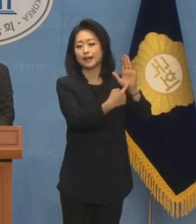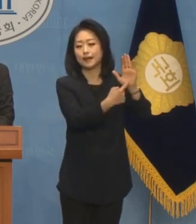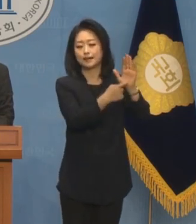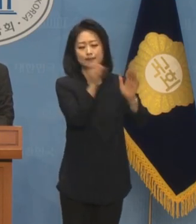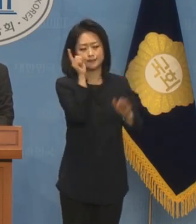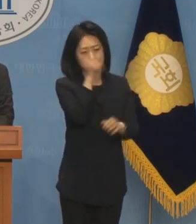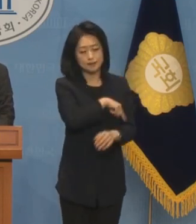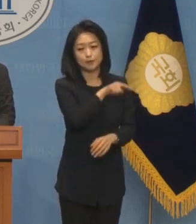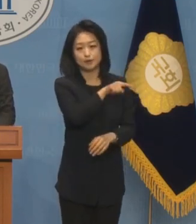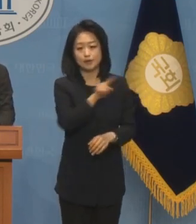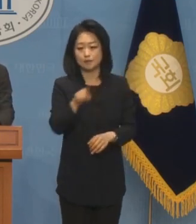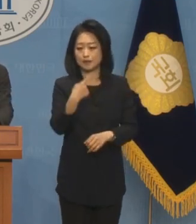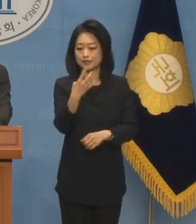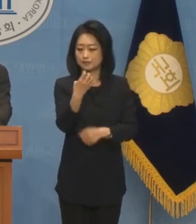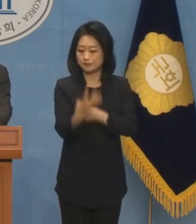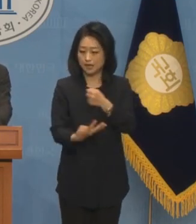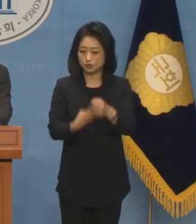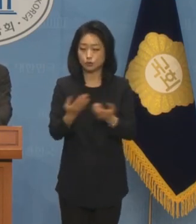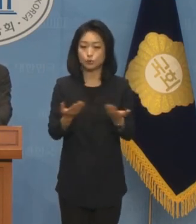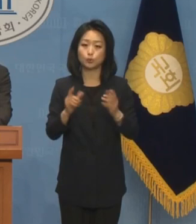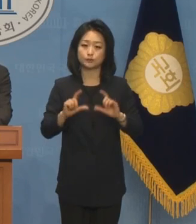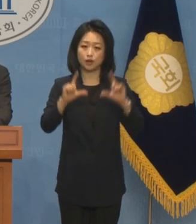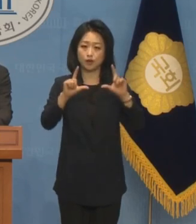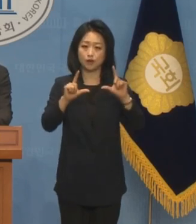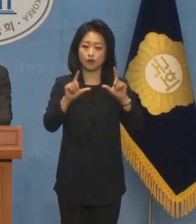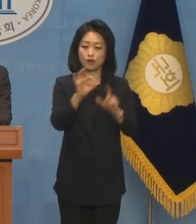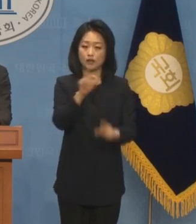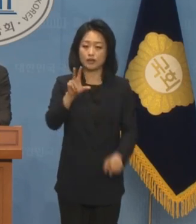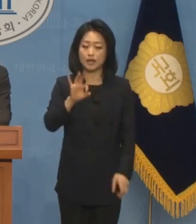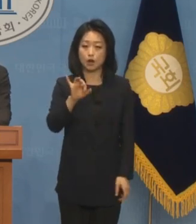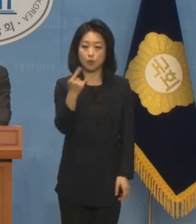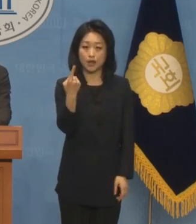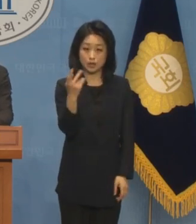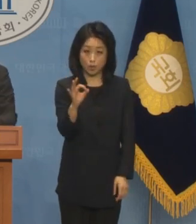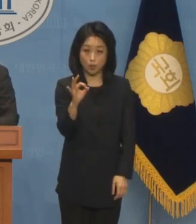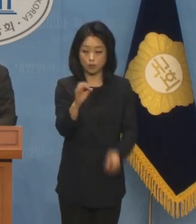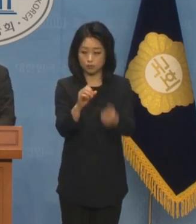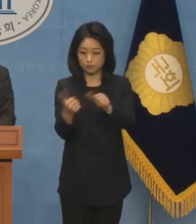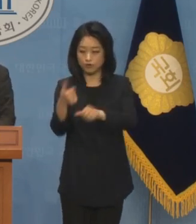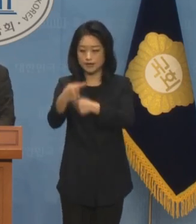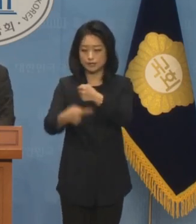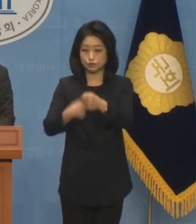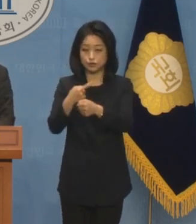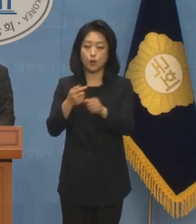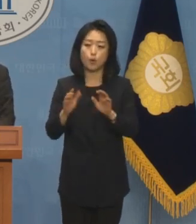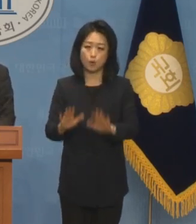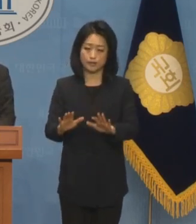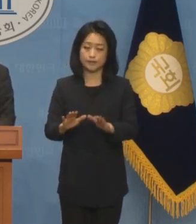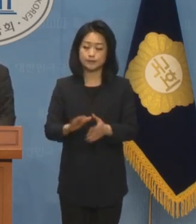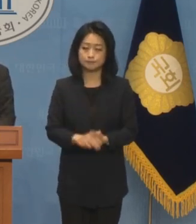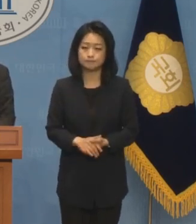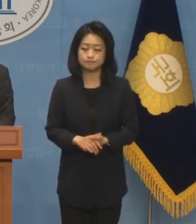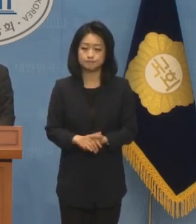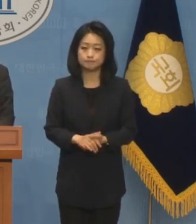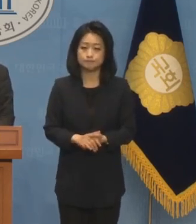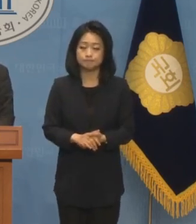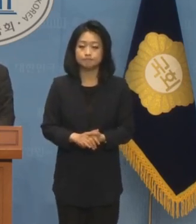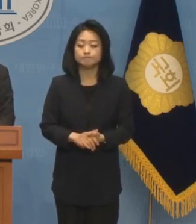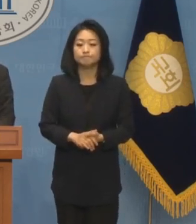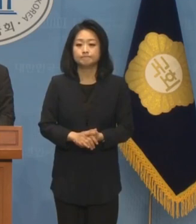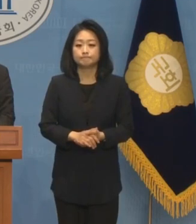134주년 노동자이자 양동 열사가 산화하신지 주기를 맞는 오늘 전국의